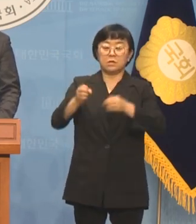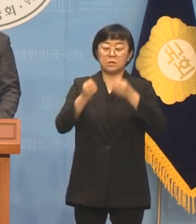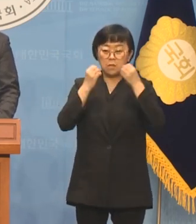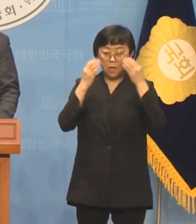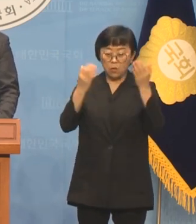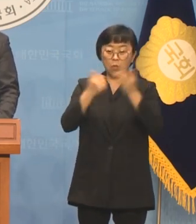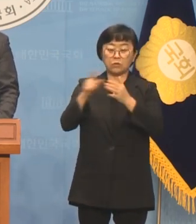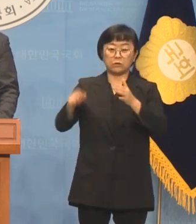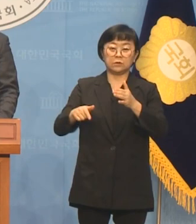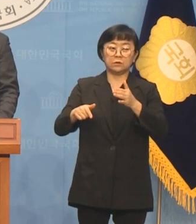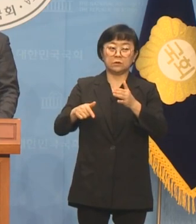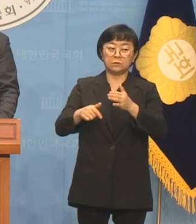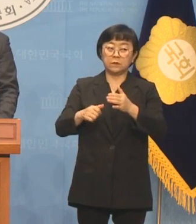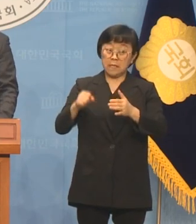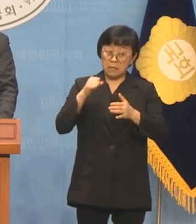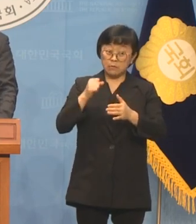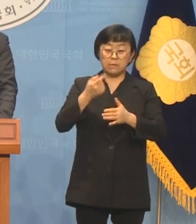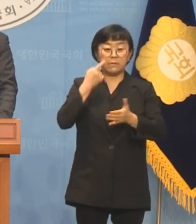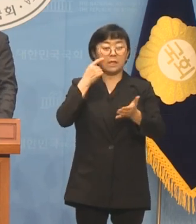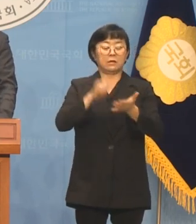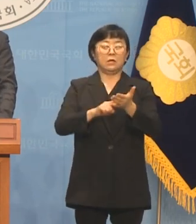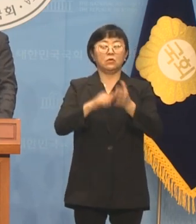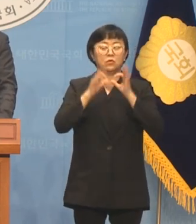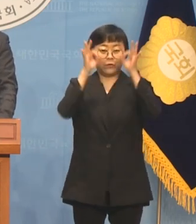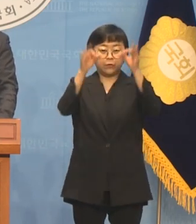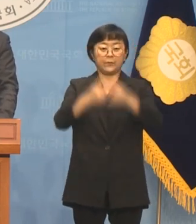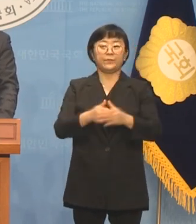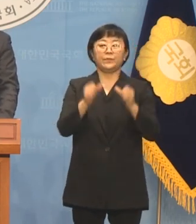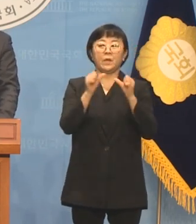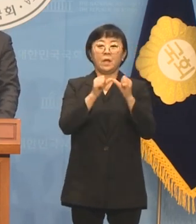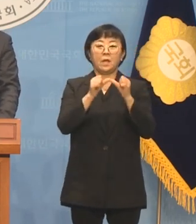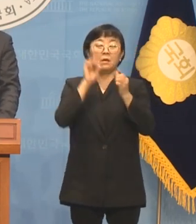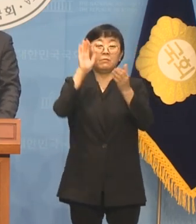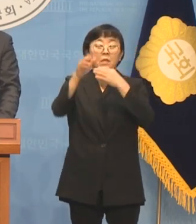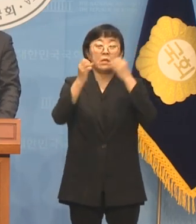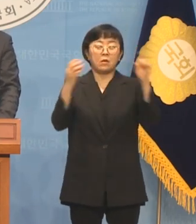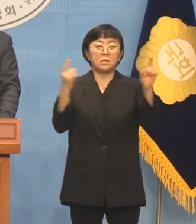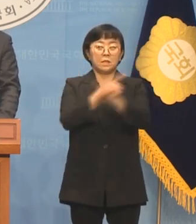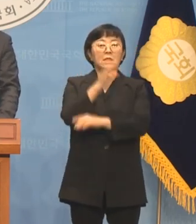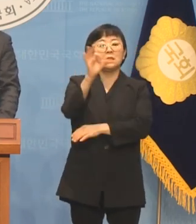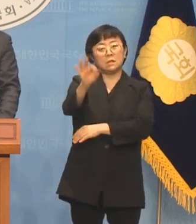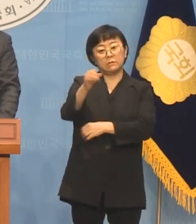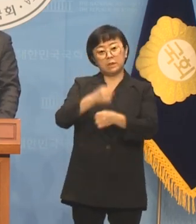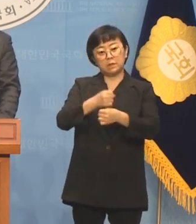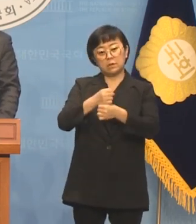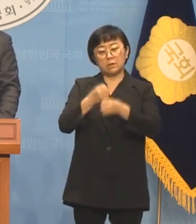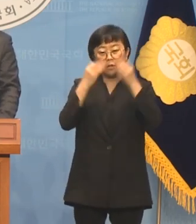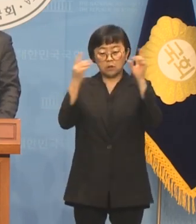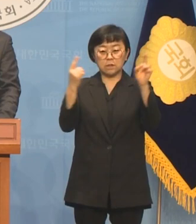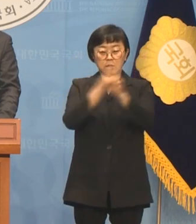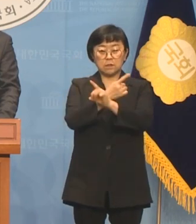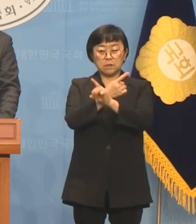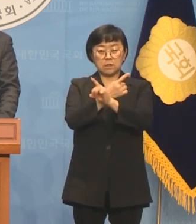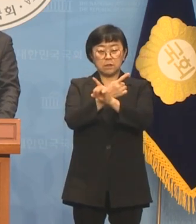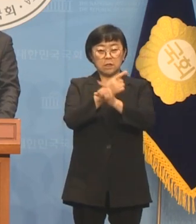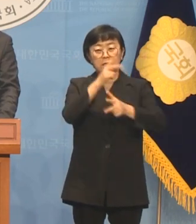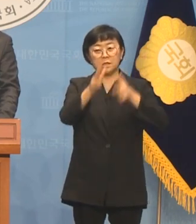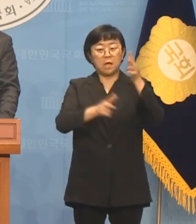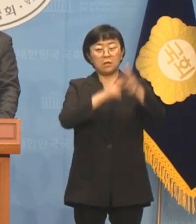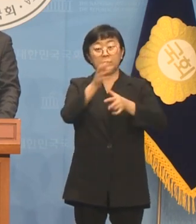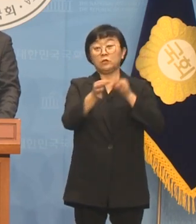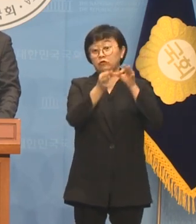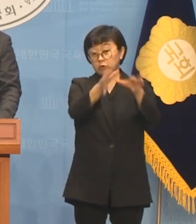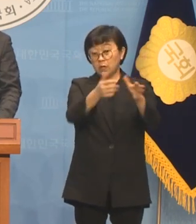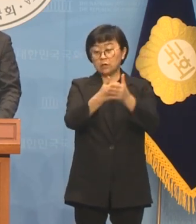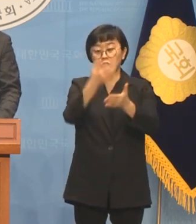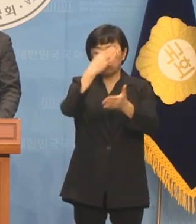성장 동력을 찾아내겠습니다. 다섯째, 미래 혁신 기금을 만들어서 혁신 산업, 첨단 산업에 투자하고